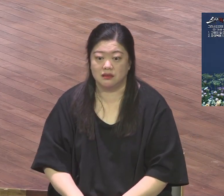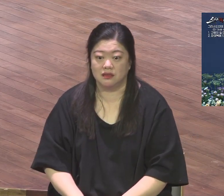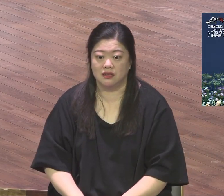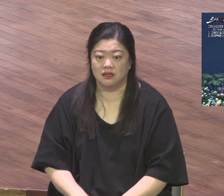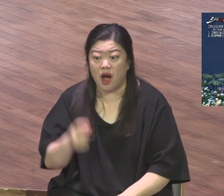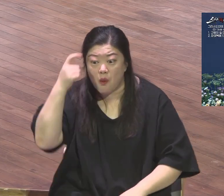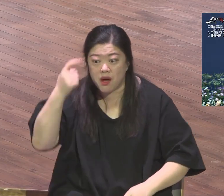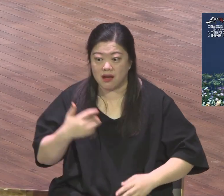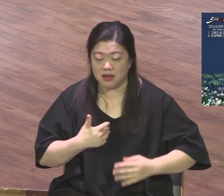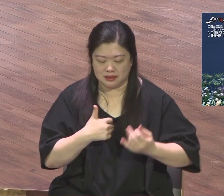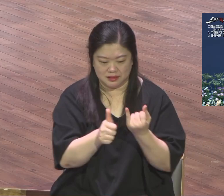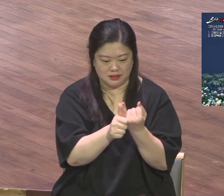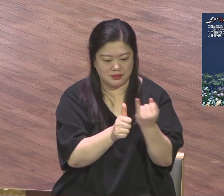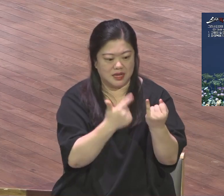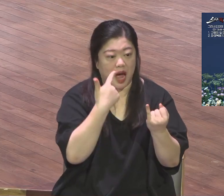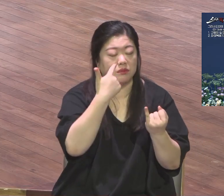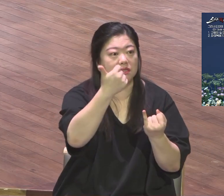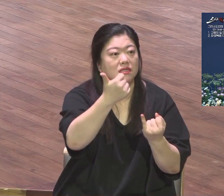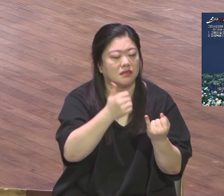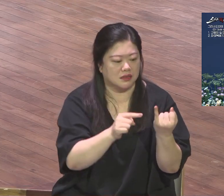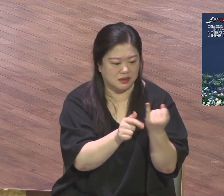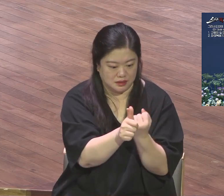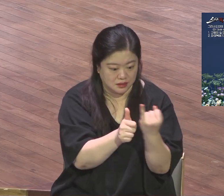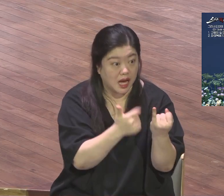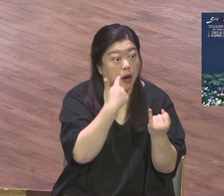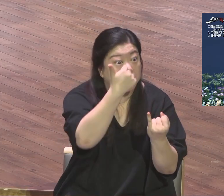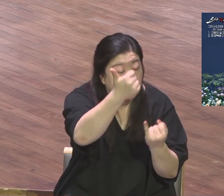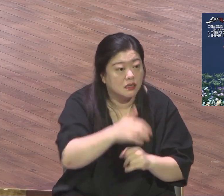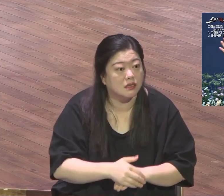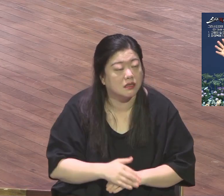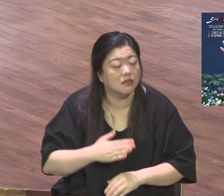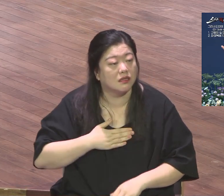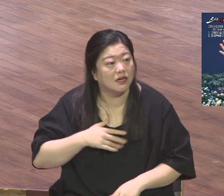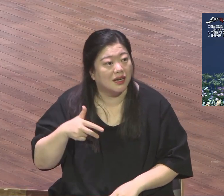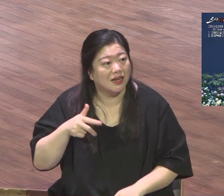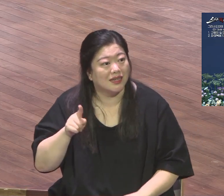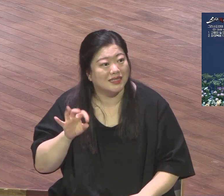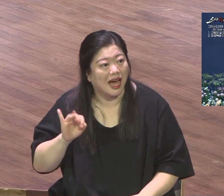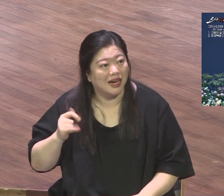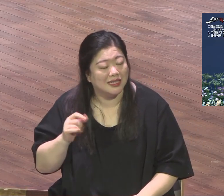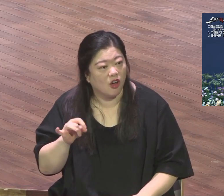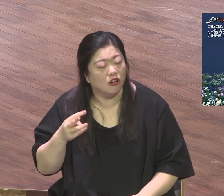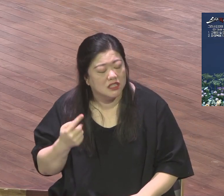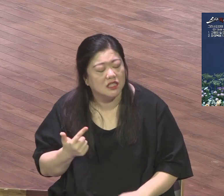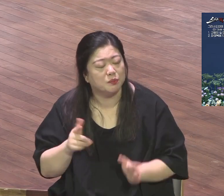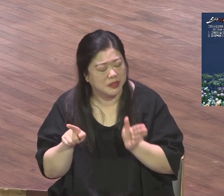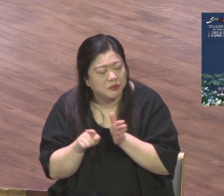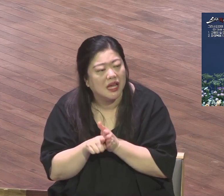그저 우리 장인 어른만 믿습니다. 그랬다는 거예요. 장인 어른 믿어가지고는 안 돼요.